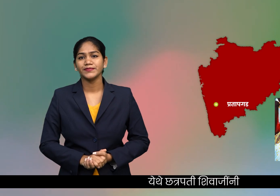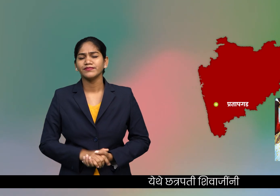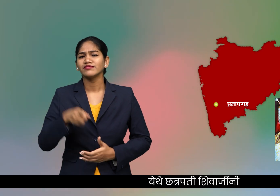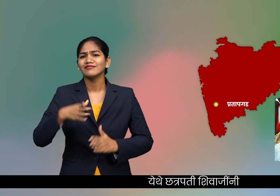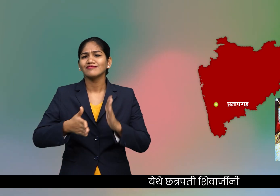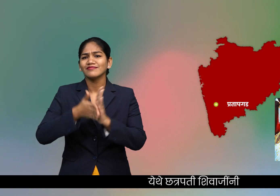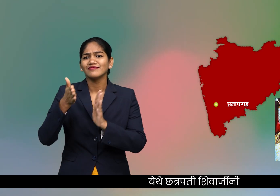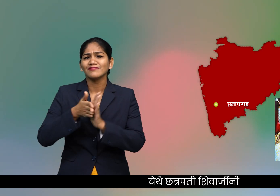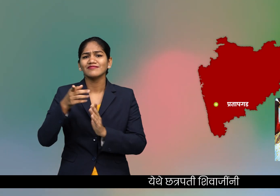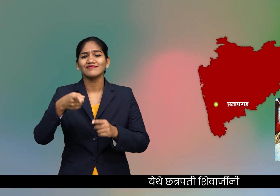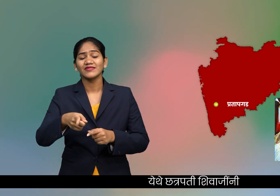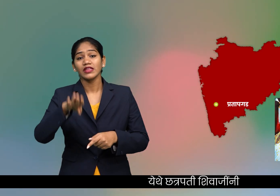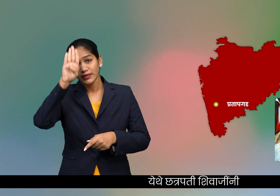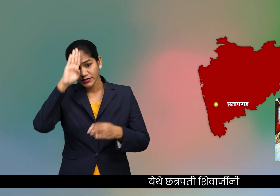येथे छत्रपती शिवाजींनी